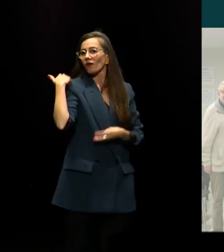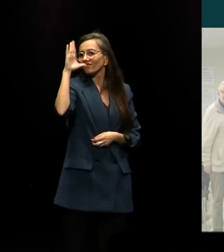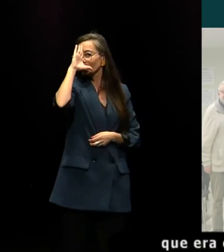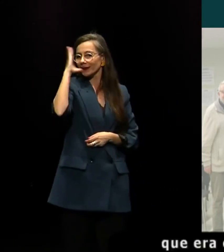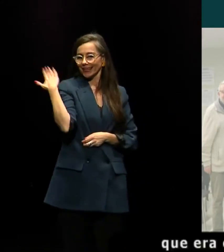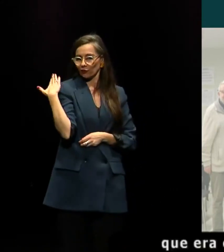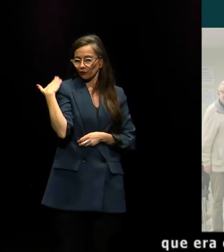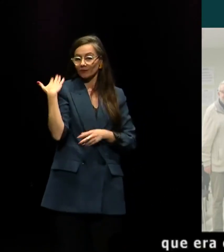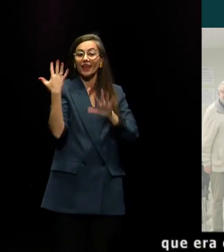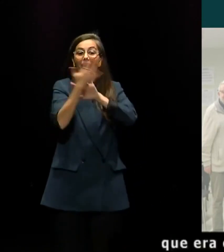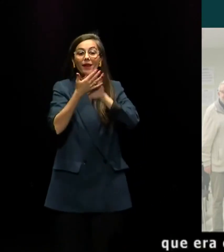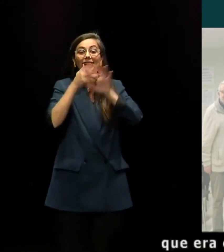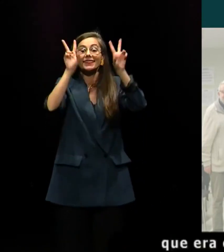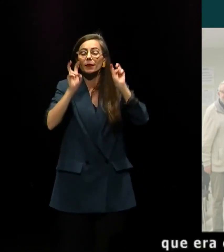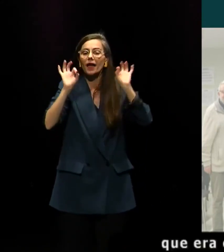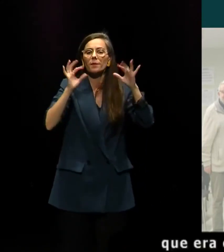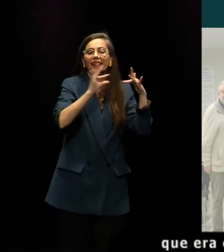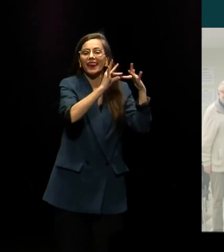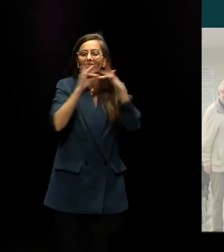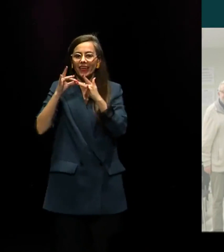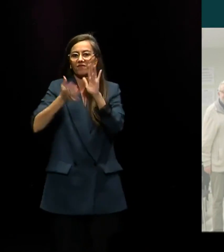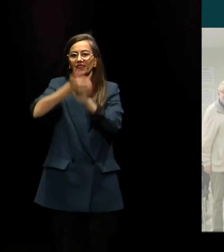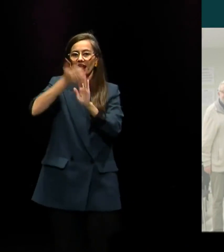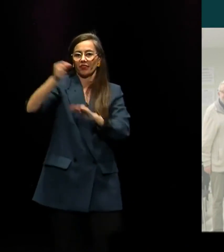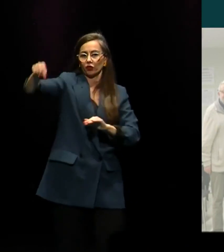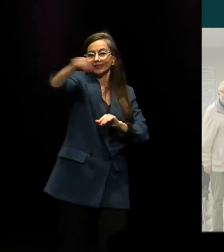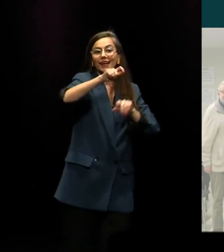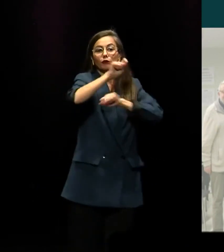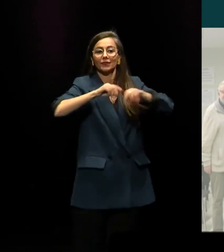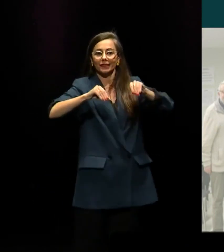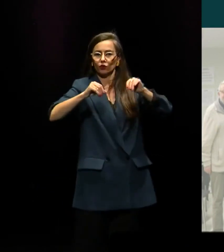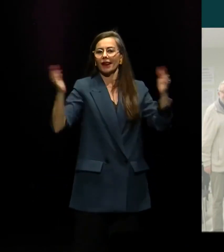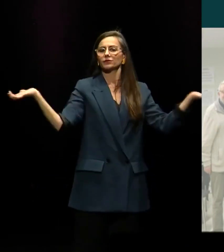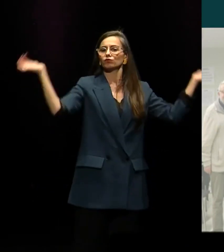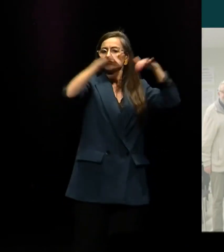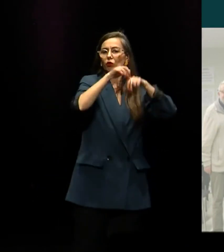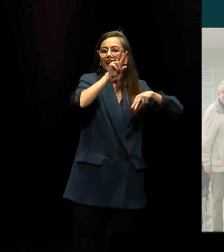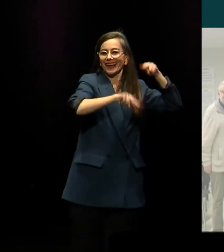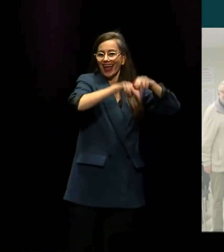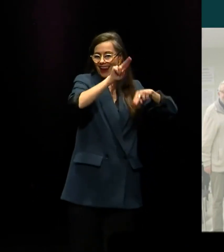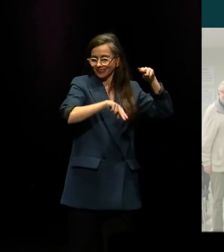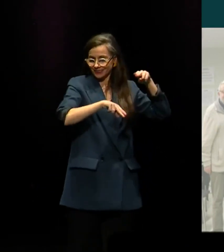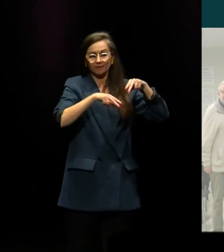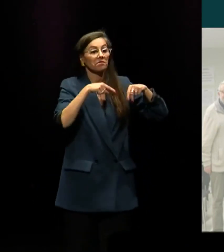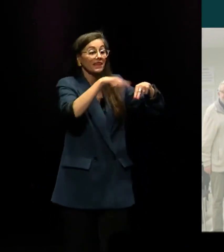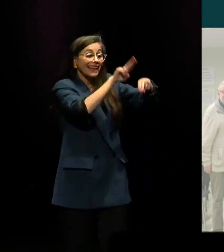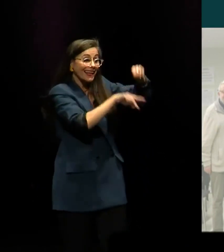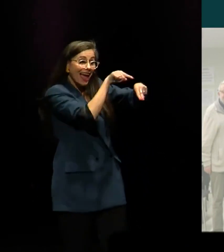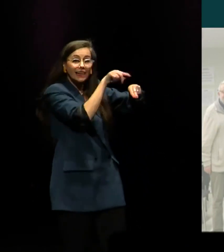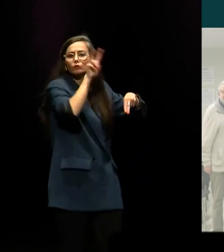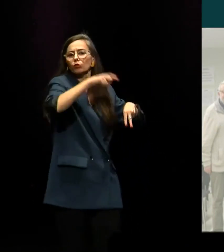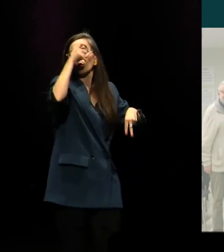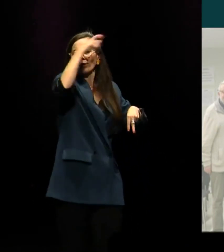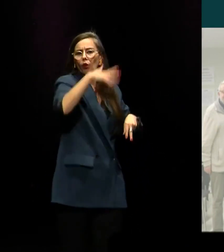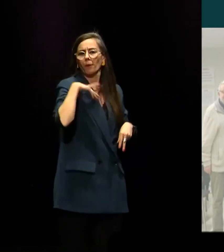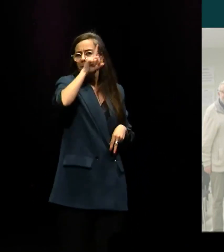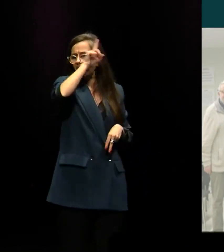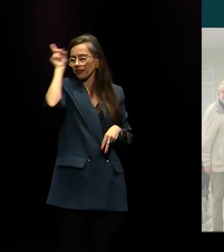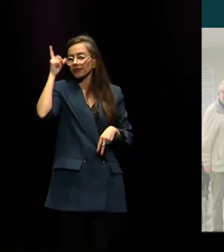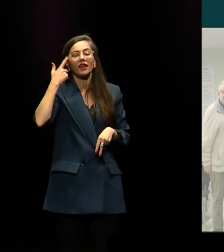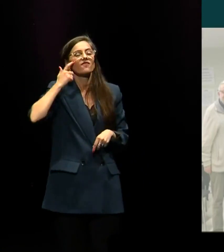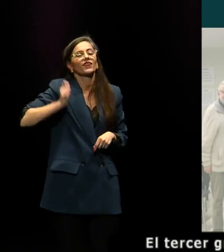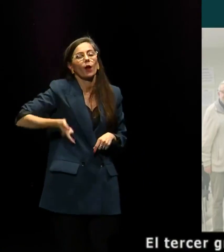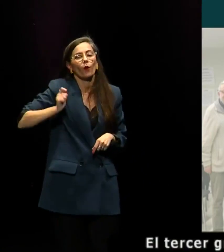Luego, el tercer grupo focal fue con los diferentes líderes del movimiento asociativo en un encuentro